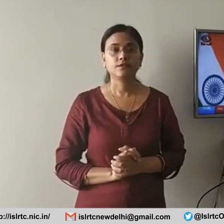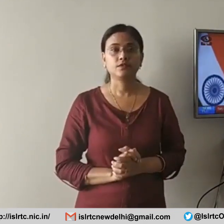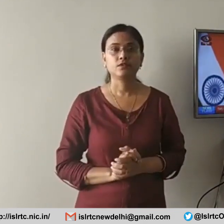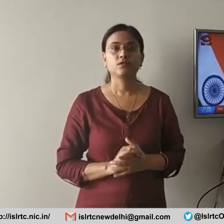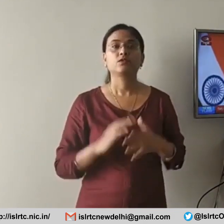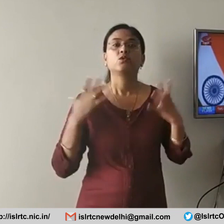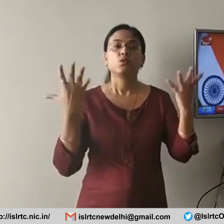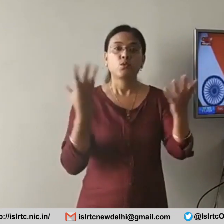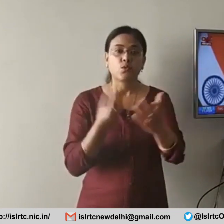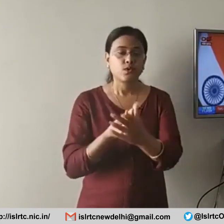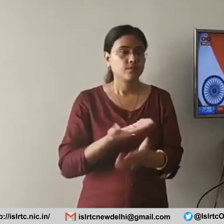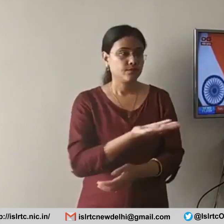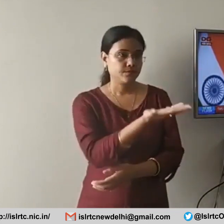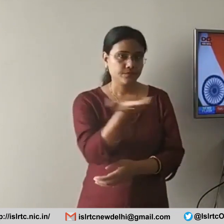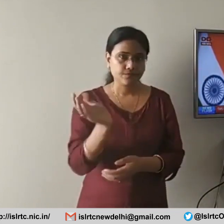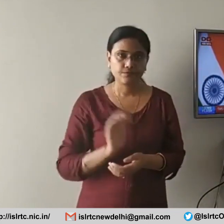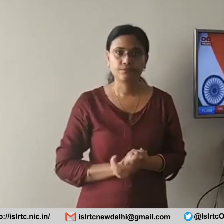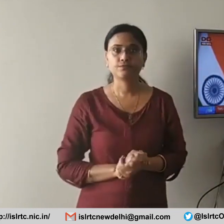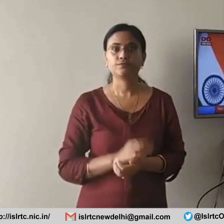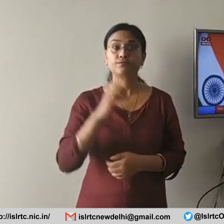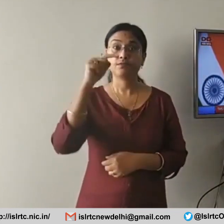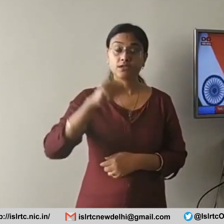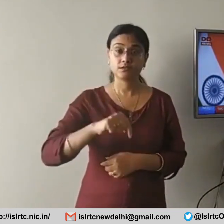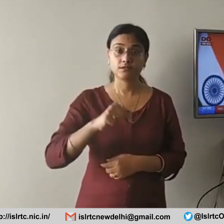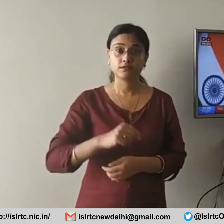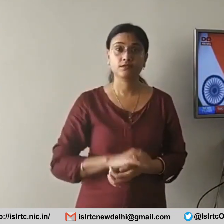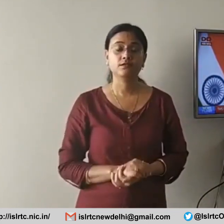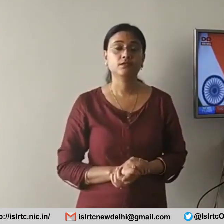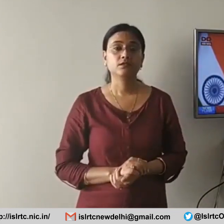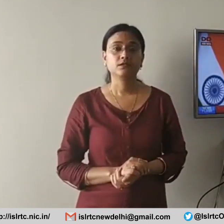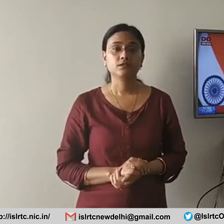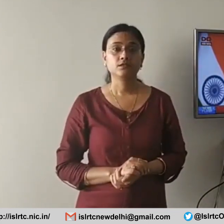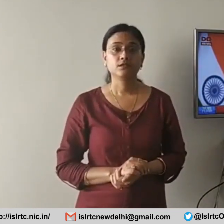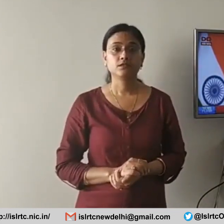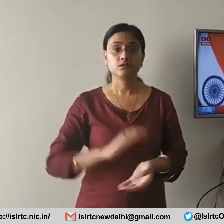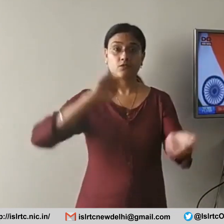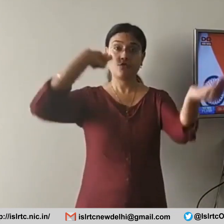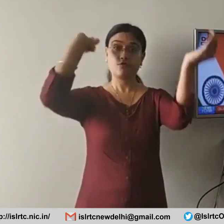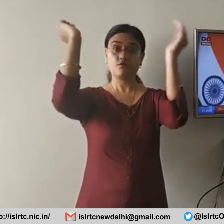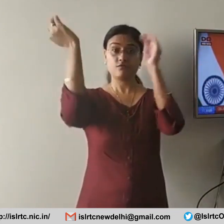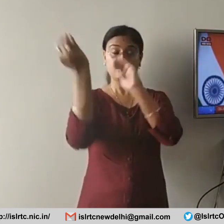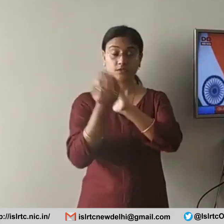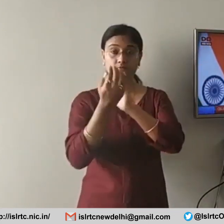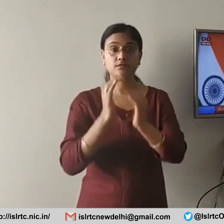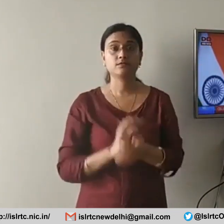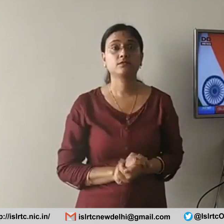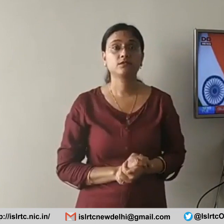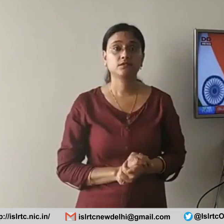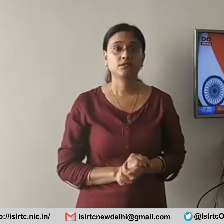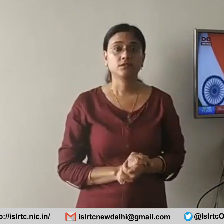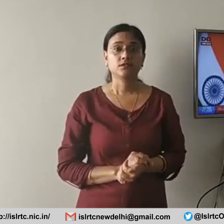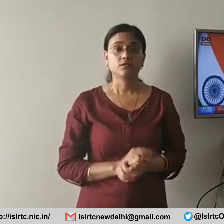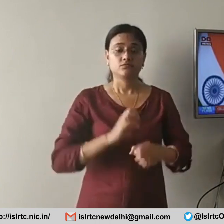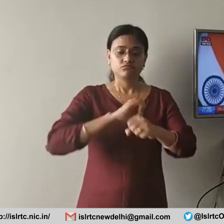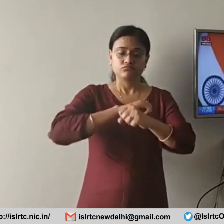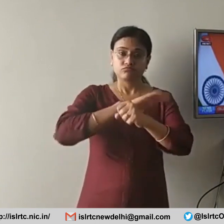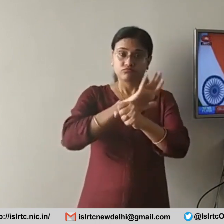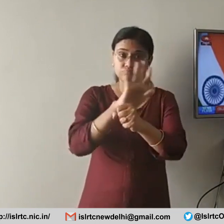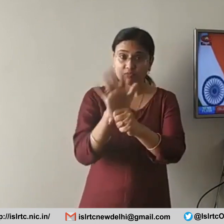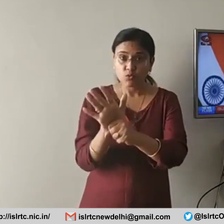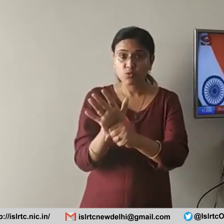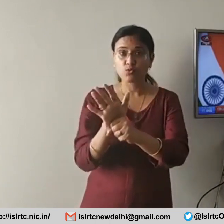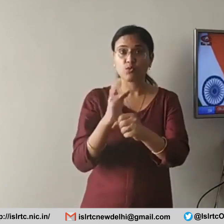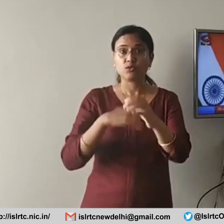हूं। साथियों, आज पूरे विश्व में कोरोना